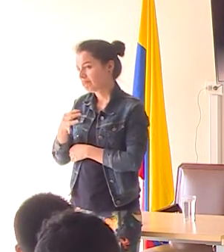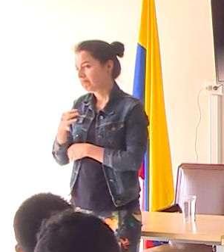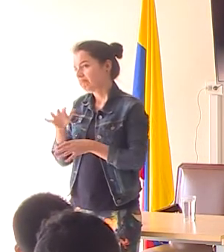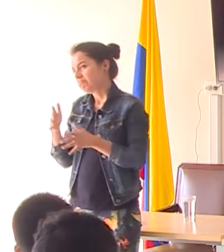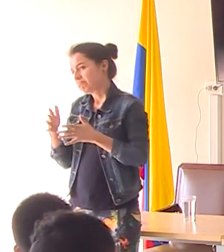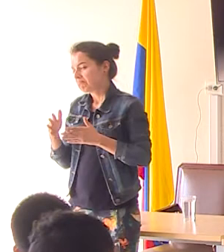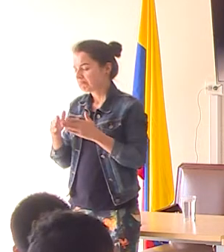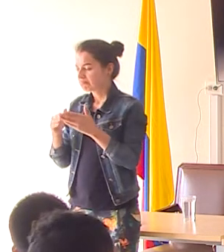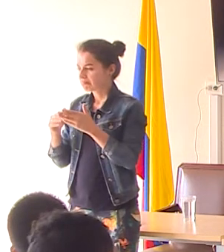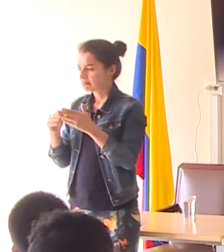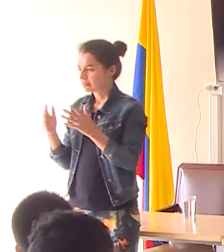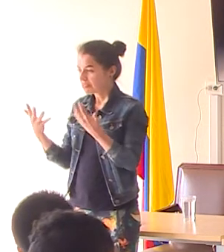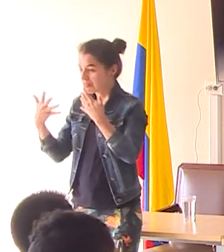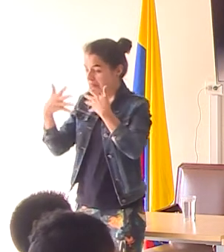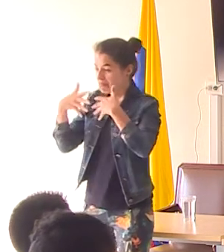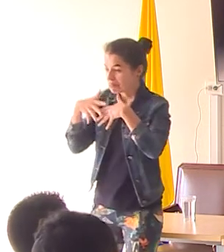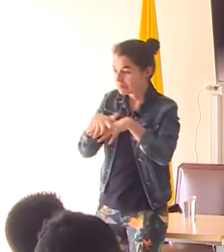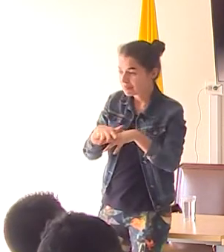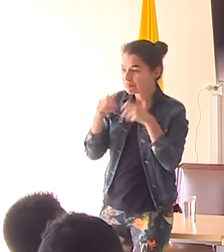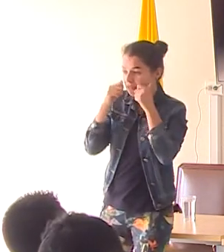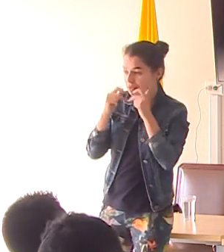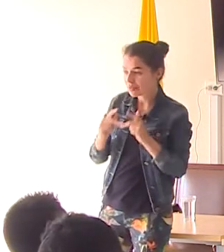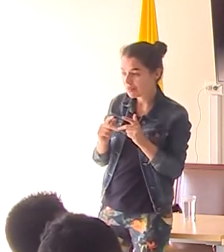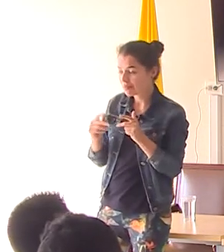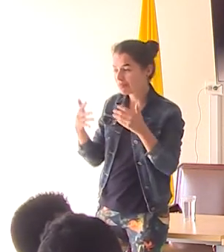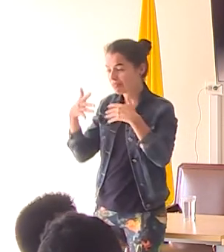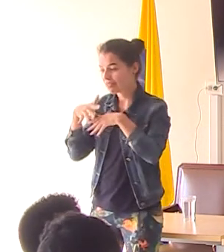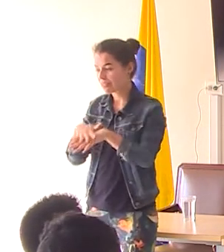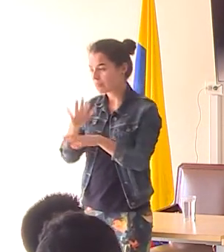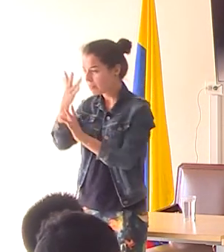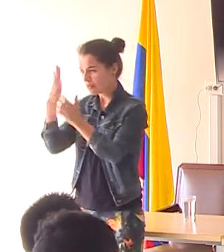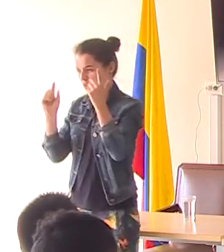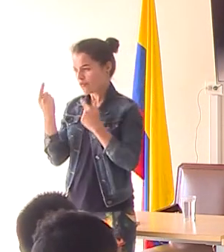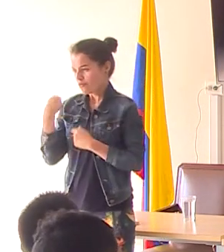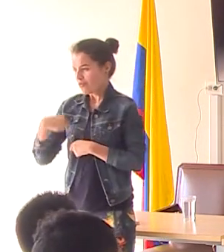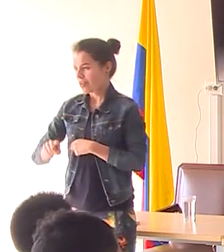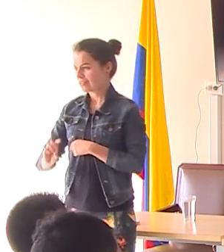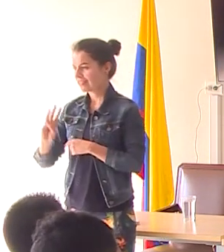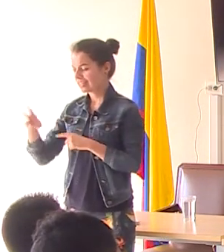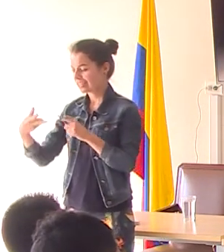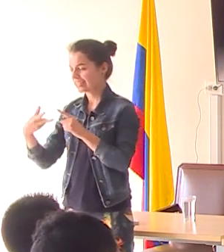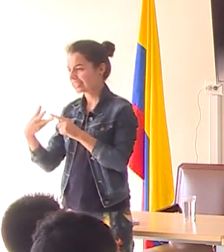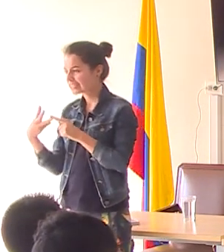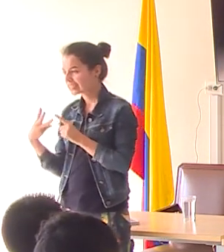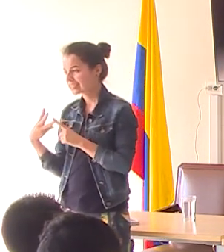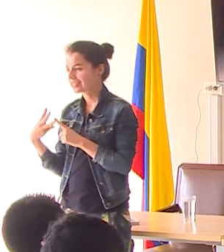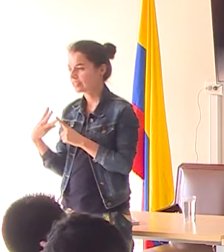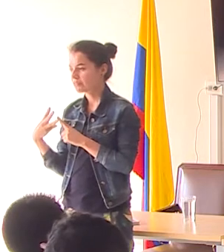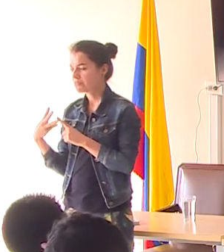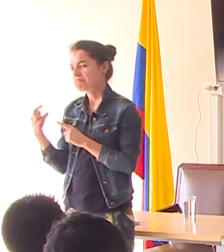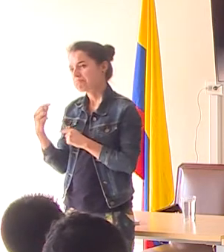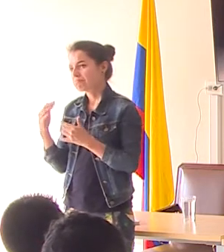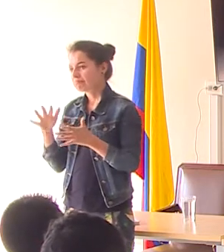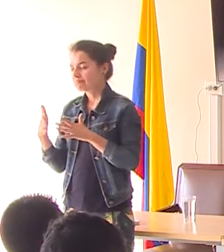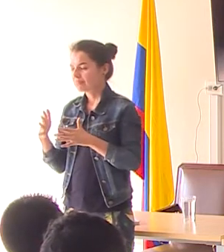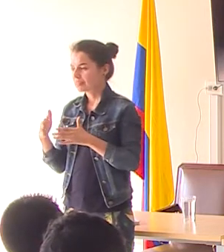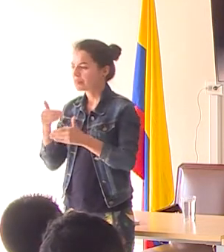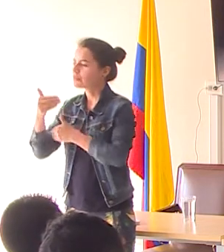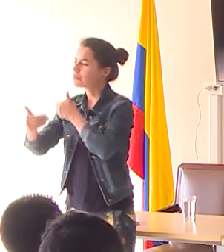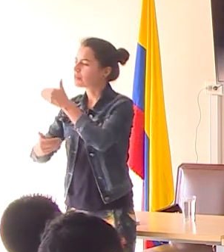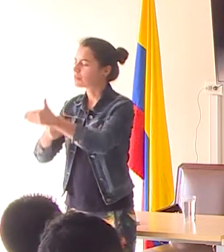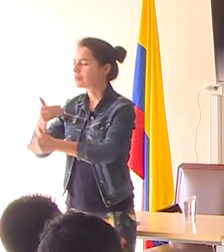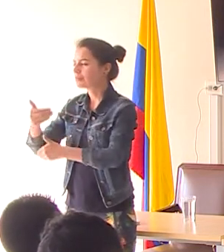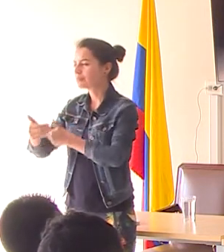modificación una integración entre sistemas humanos y naturales y mucho menos naturaleza primaria original sino que responden a procesos